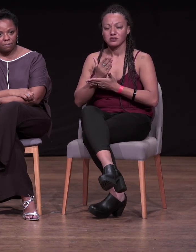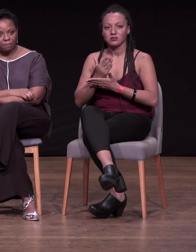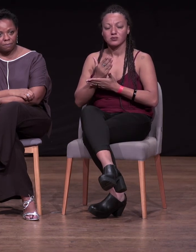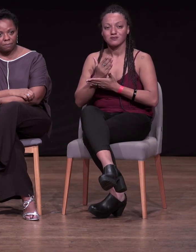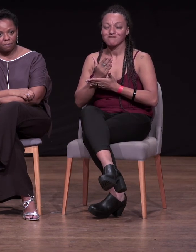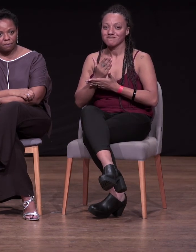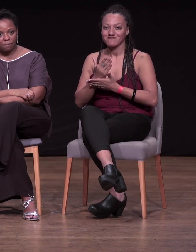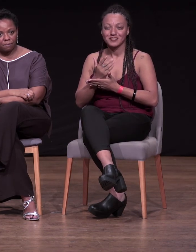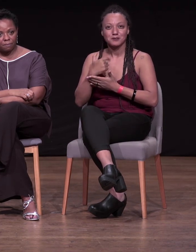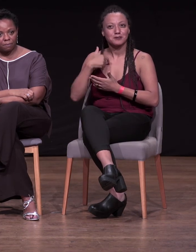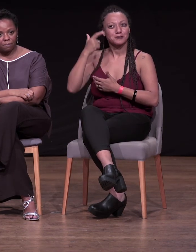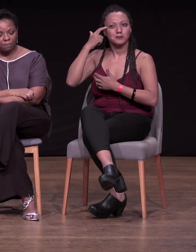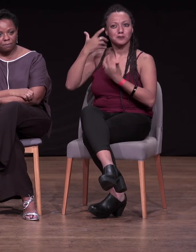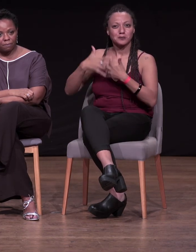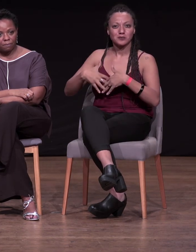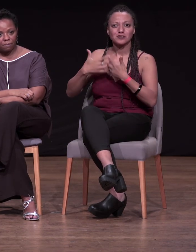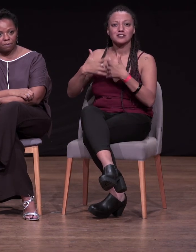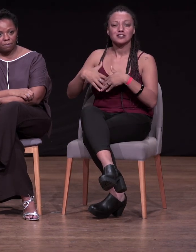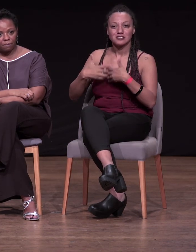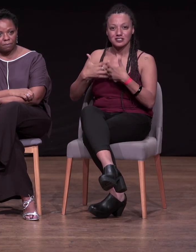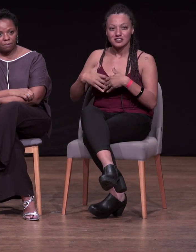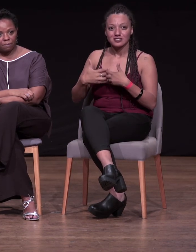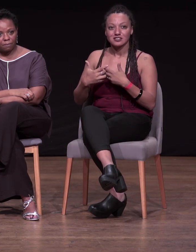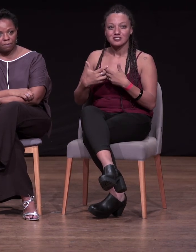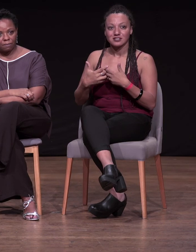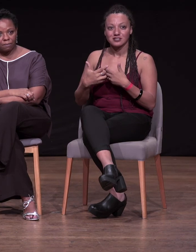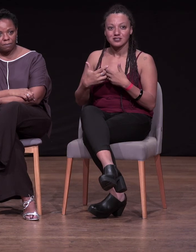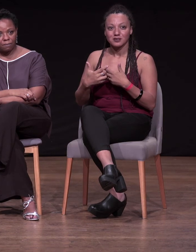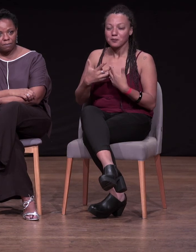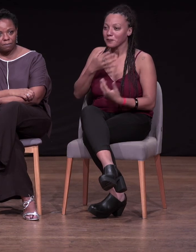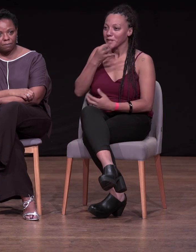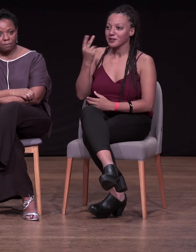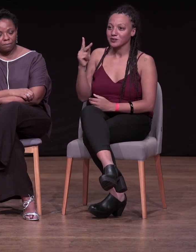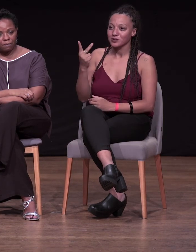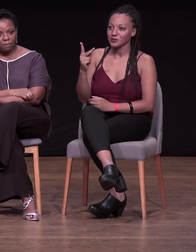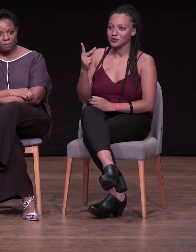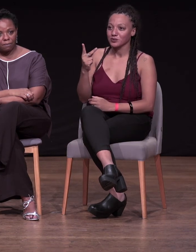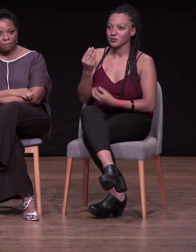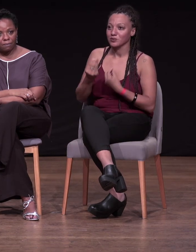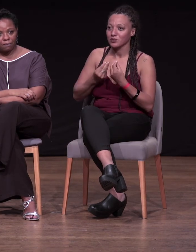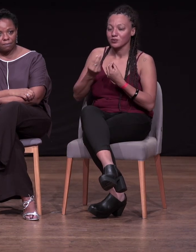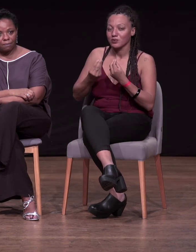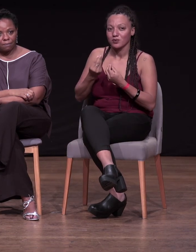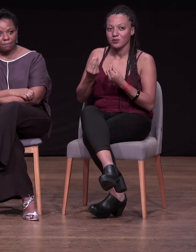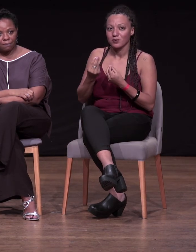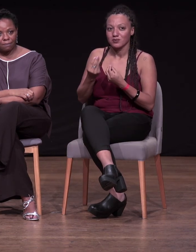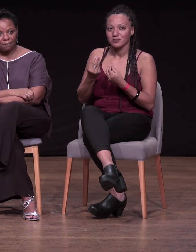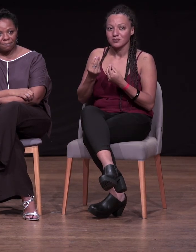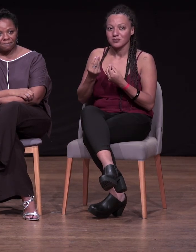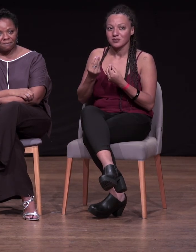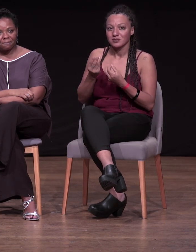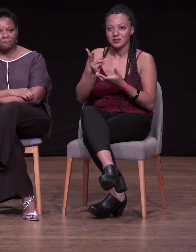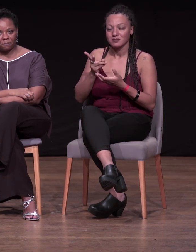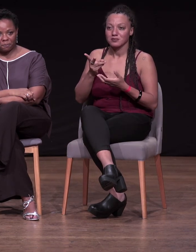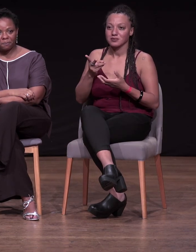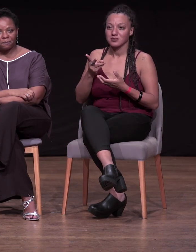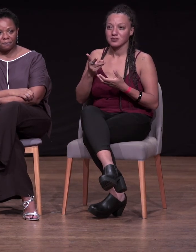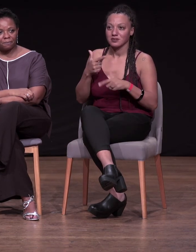puxar, né? Como que isso chega para você? Como que é para você trabalhar com isso?